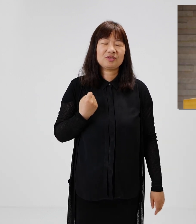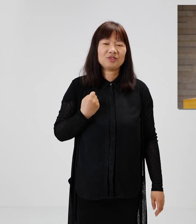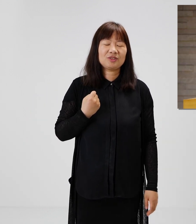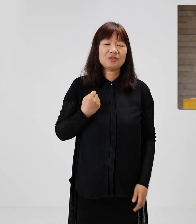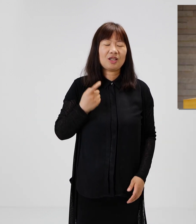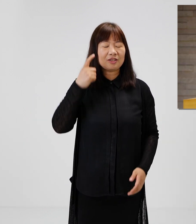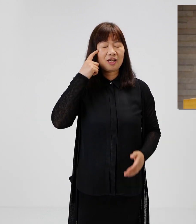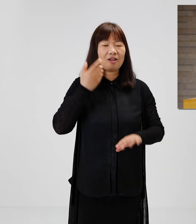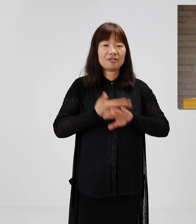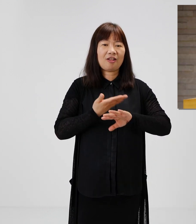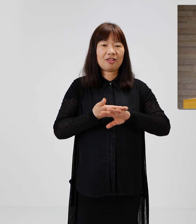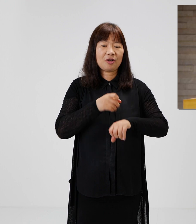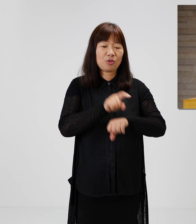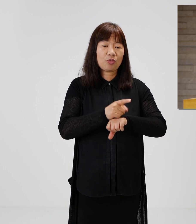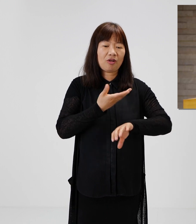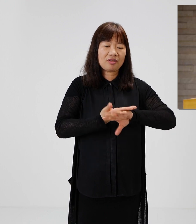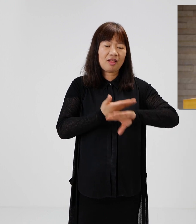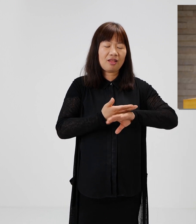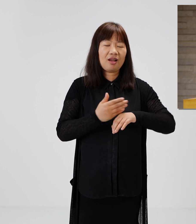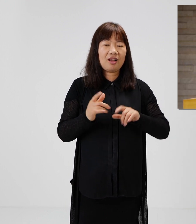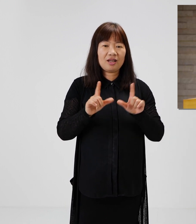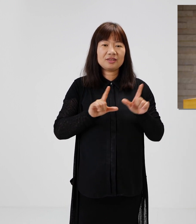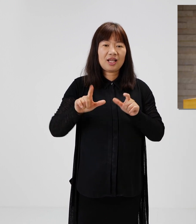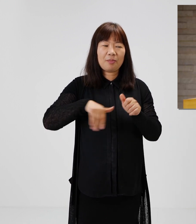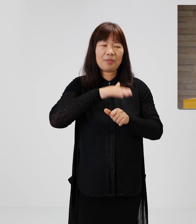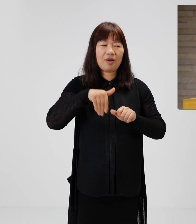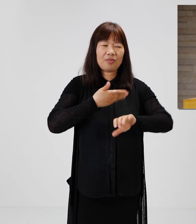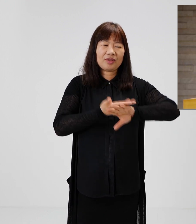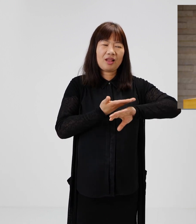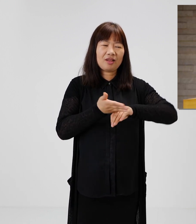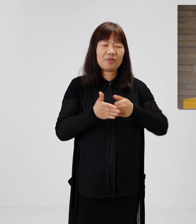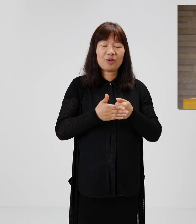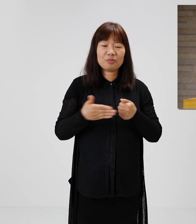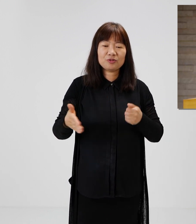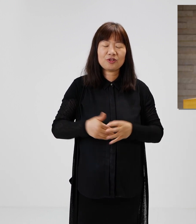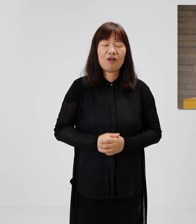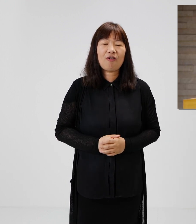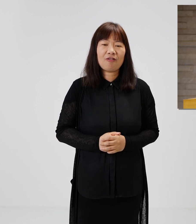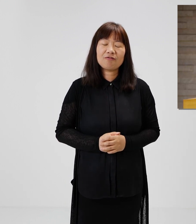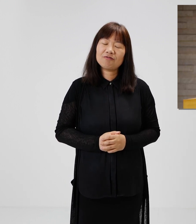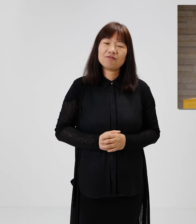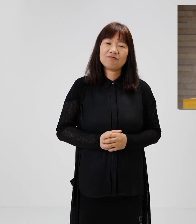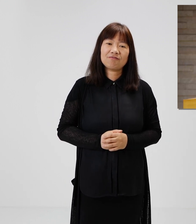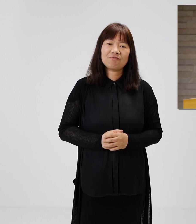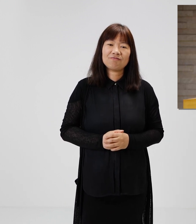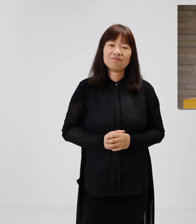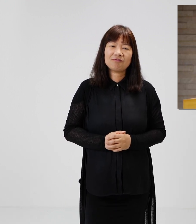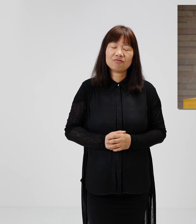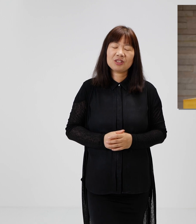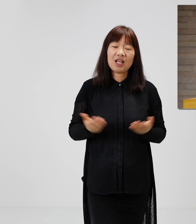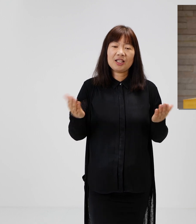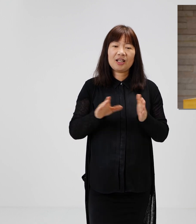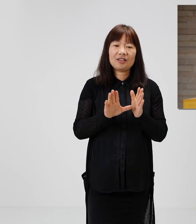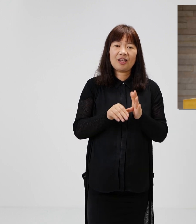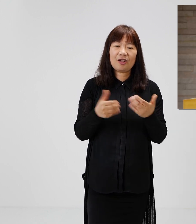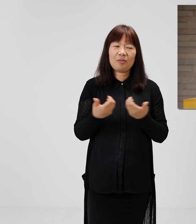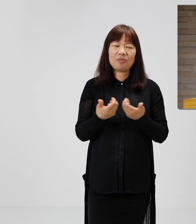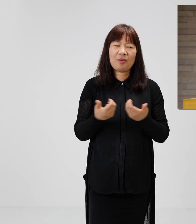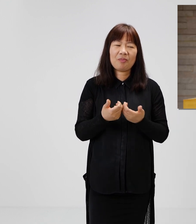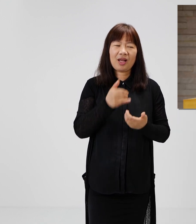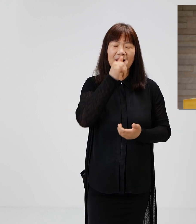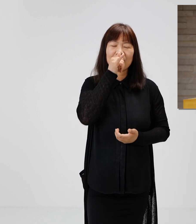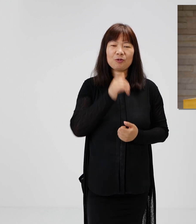의견이 다르고 색깔이 다르고 살아온 배경이 다르니까 일을 어울려 하다 보면 충돌이 있을 수도 있고